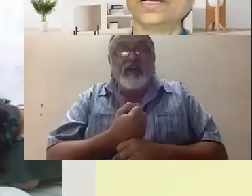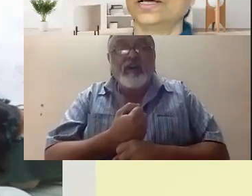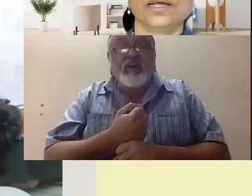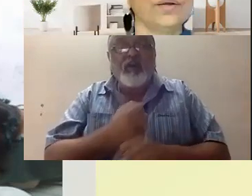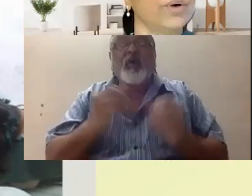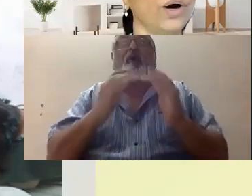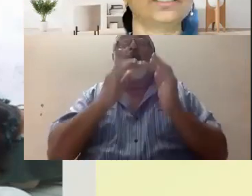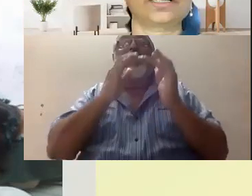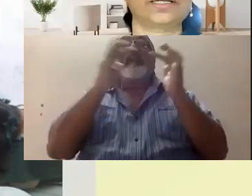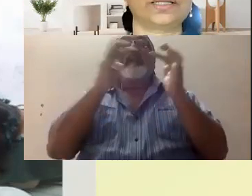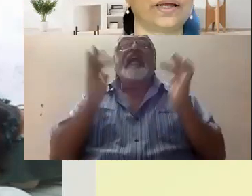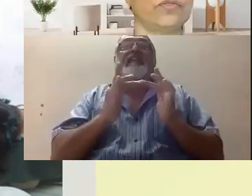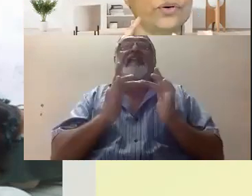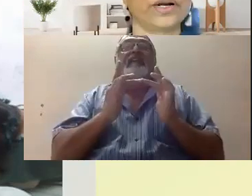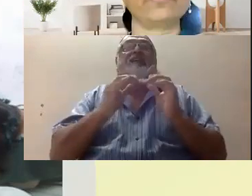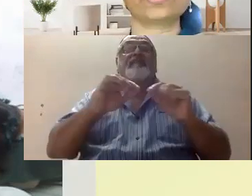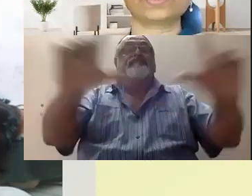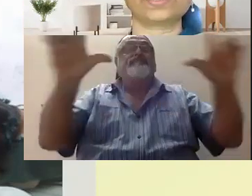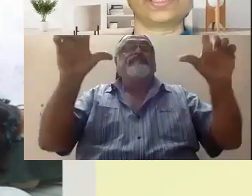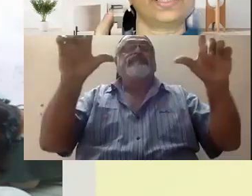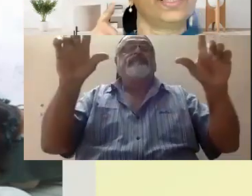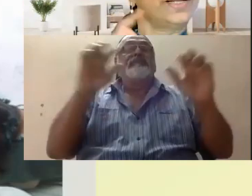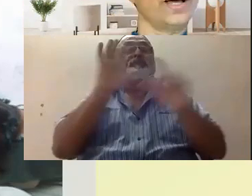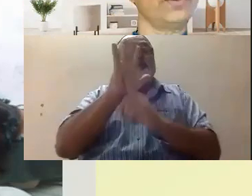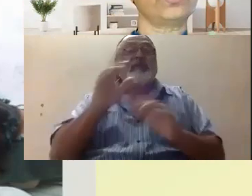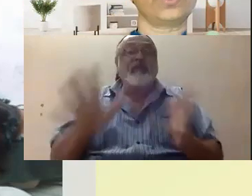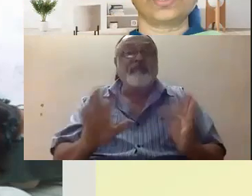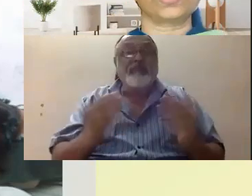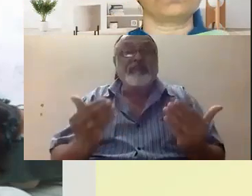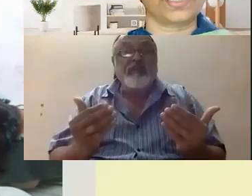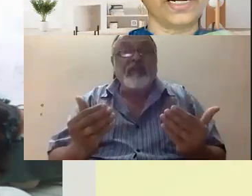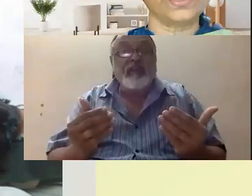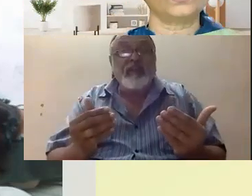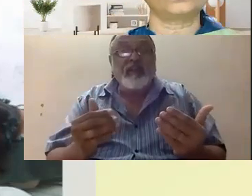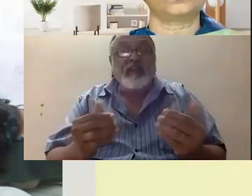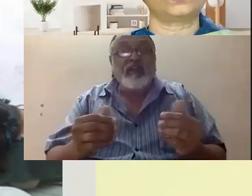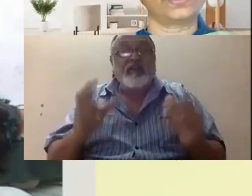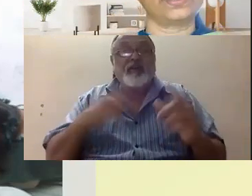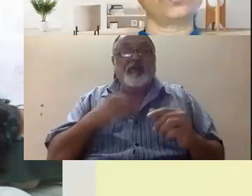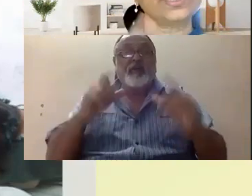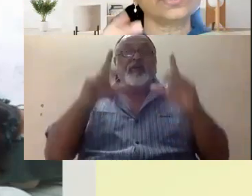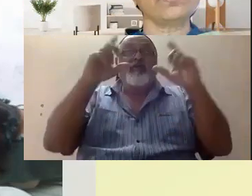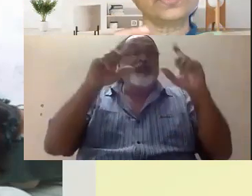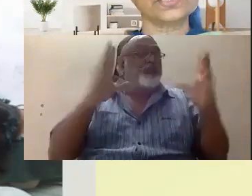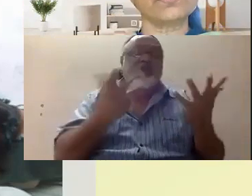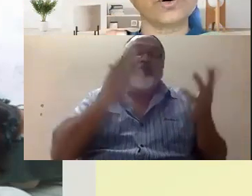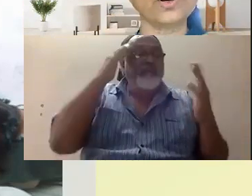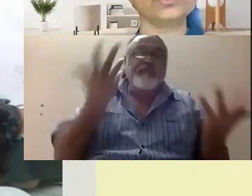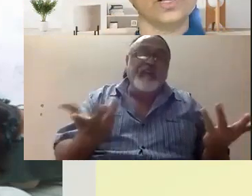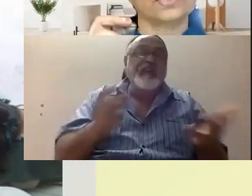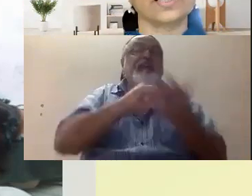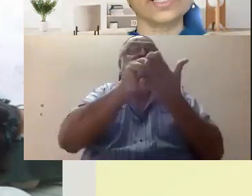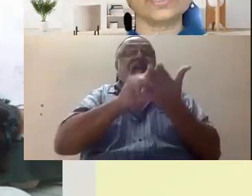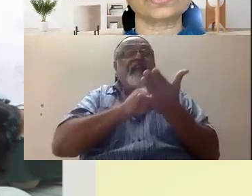जाए, लेकिन बहुत दिक्कत है. ना फोटोग्राफी सही है, ना उनको अंग्रेजी में कंटेंट लिखना आता है. तो ये सब चीज़ें